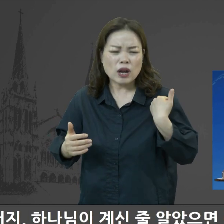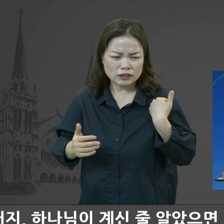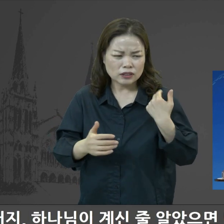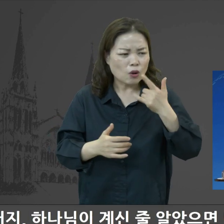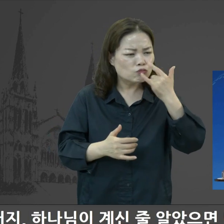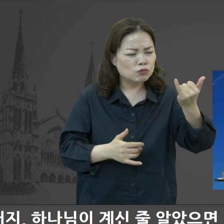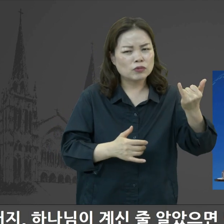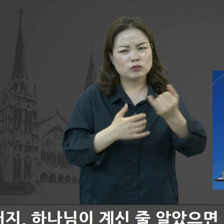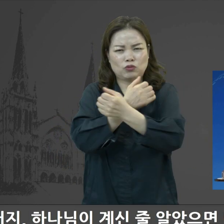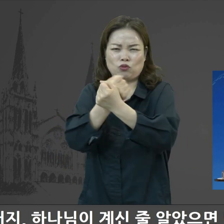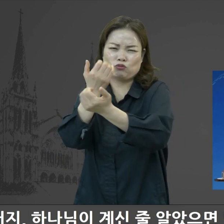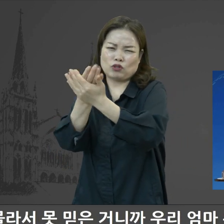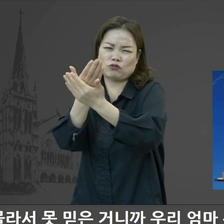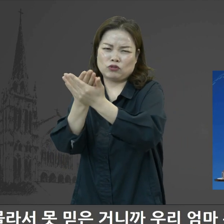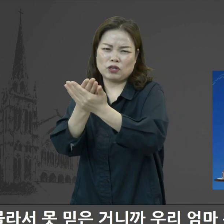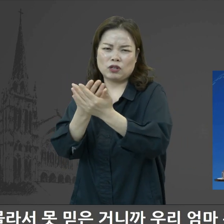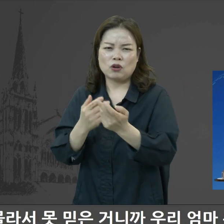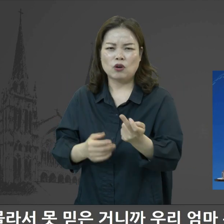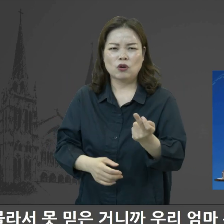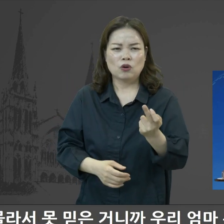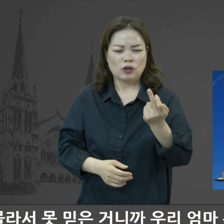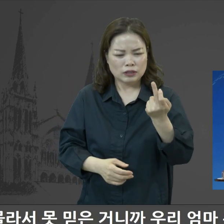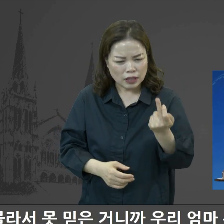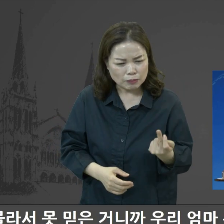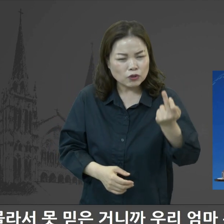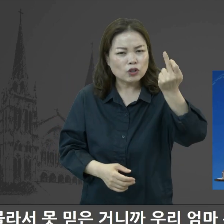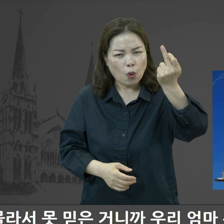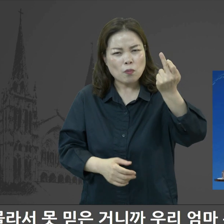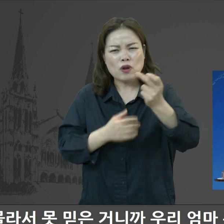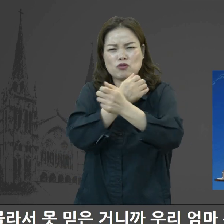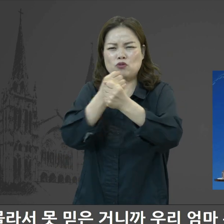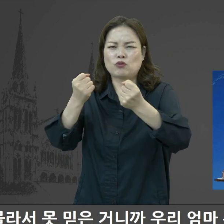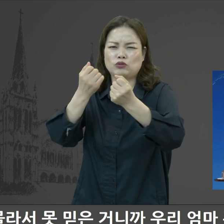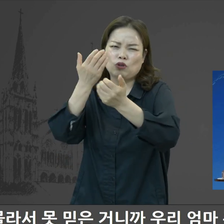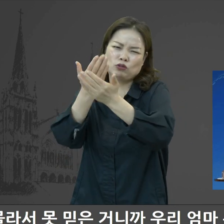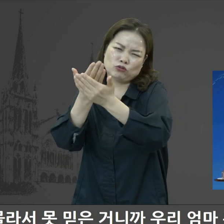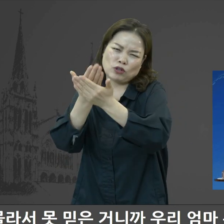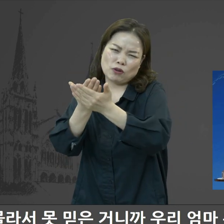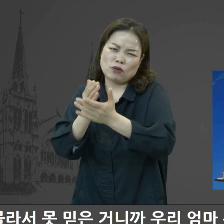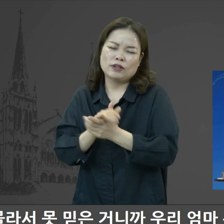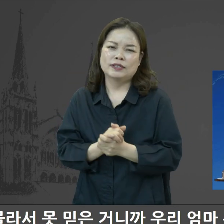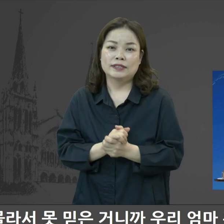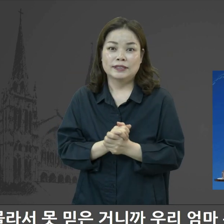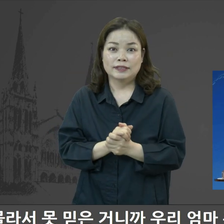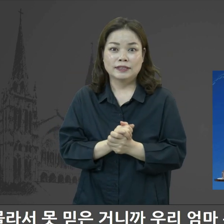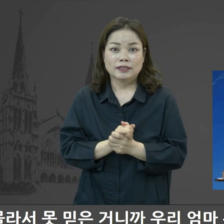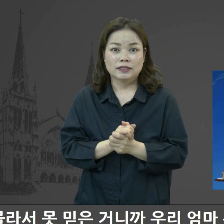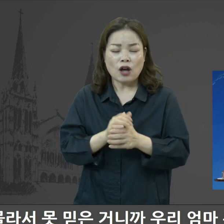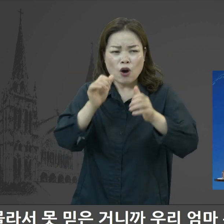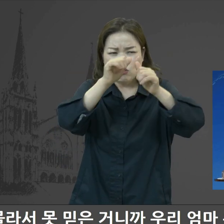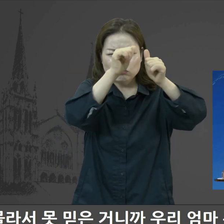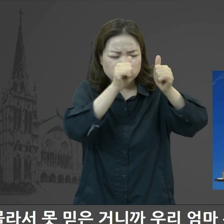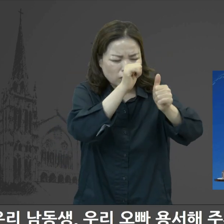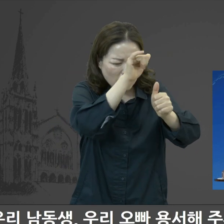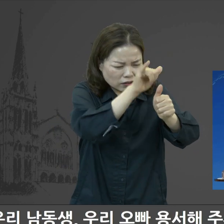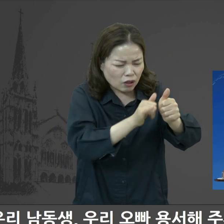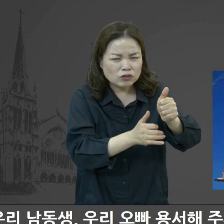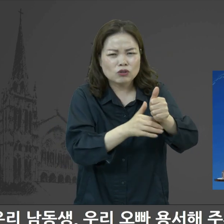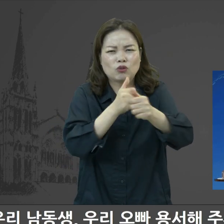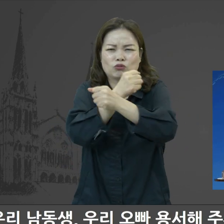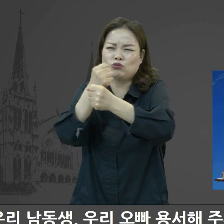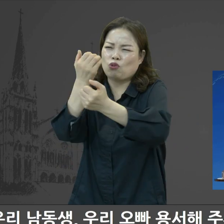우리 아버지 용서해 주세요. 또 우리 남동생 우리 오빠 용서해 주세요. 그리고 또 우상 섬긴 것도 용서해